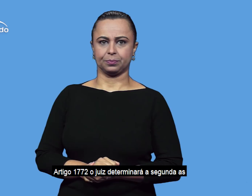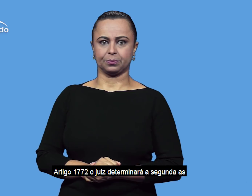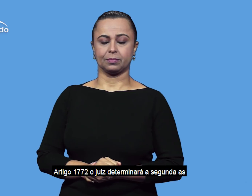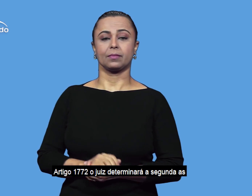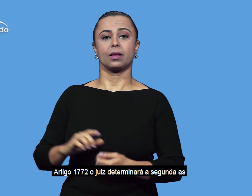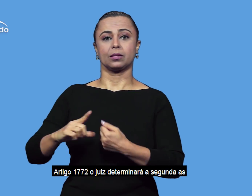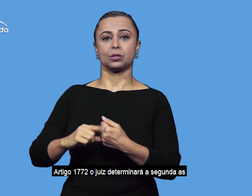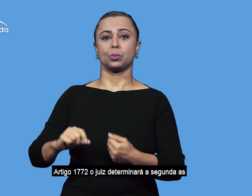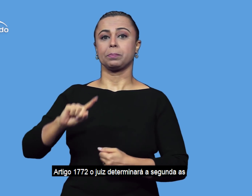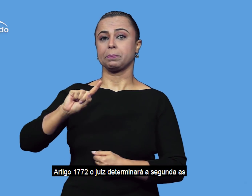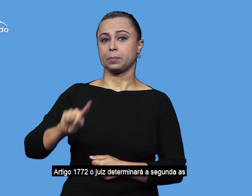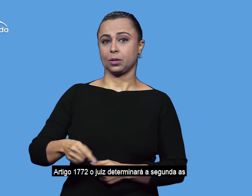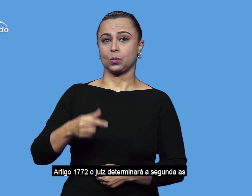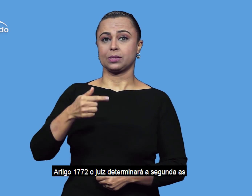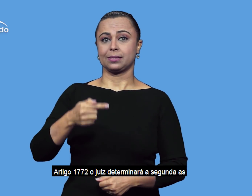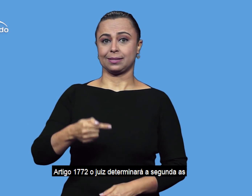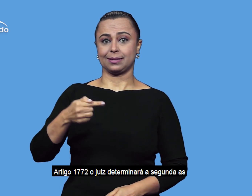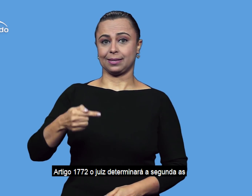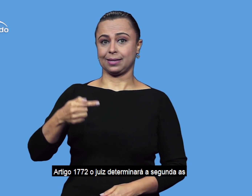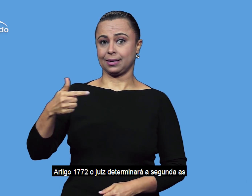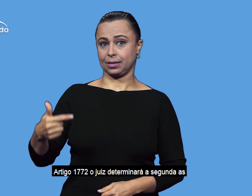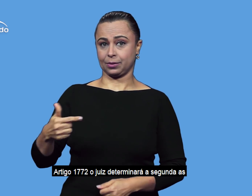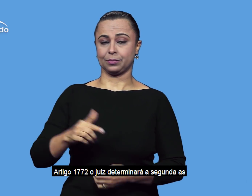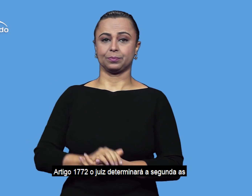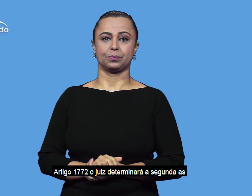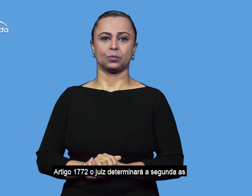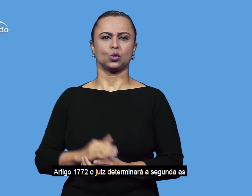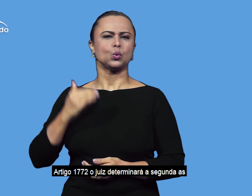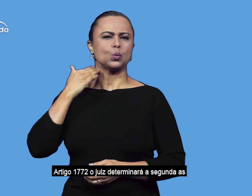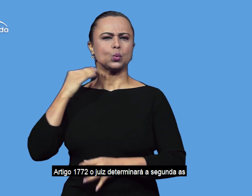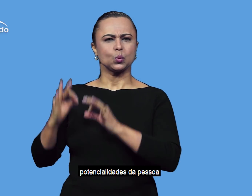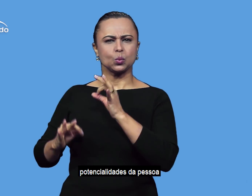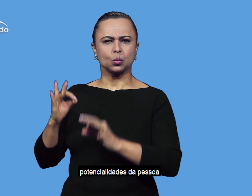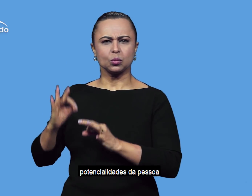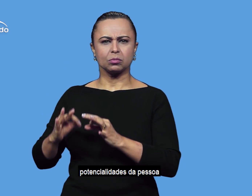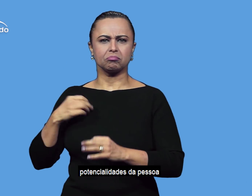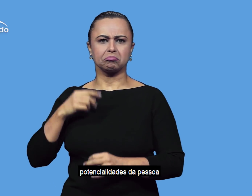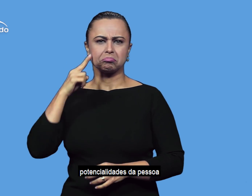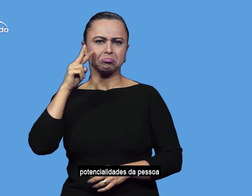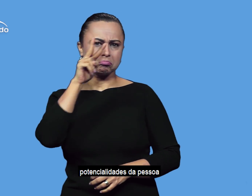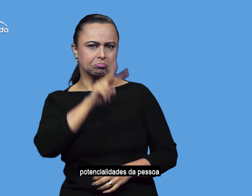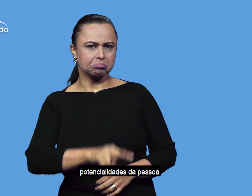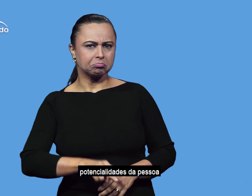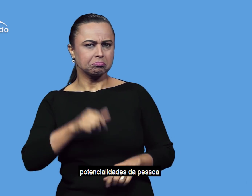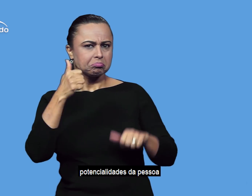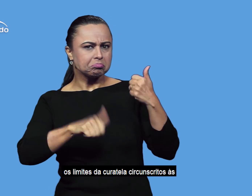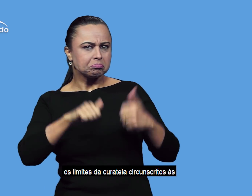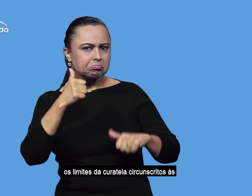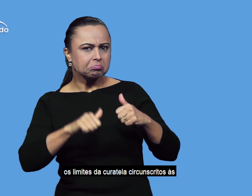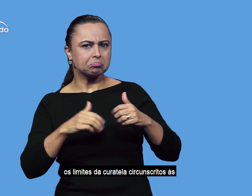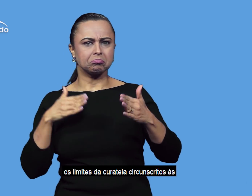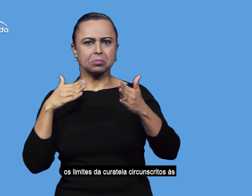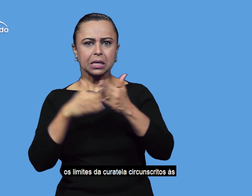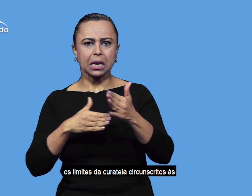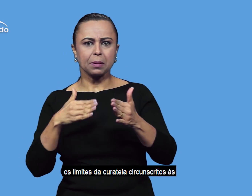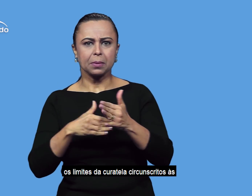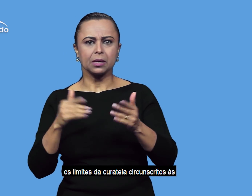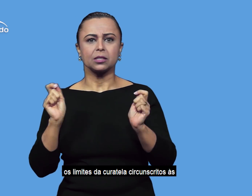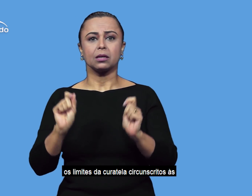1772 o juiz determinará a segunda as potencialidades da pessoa os limites da curatela